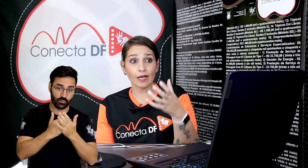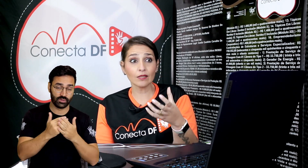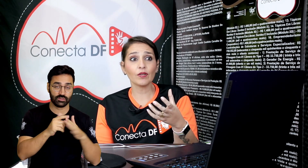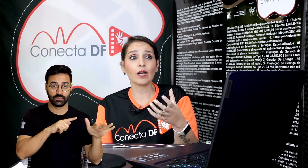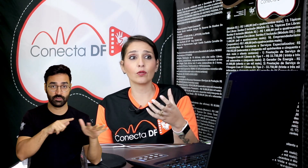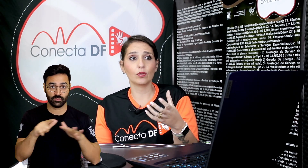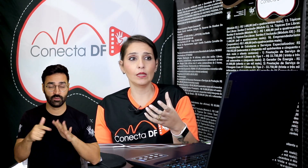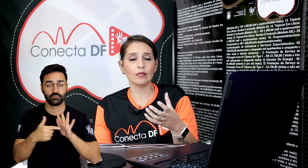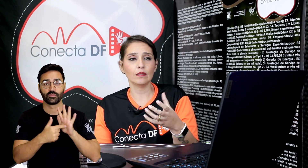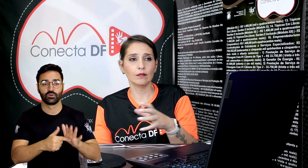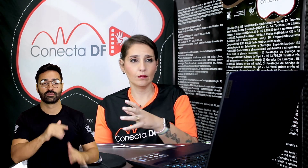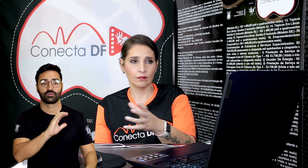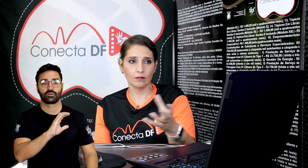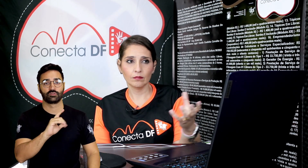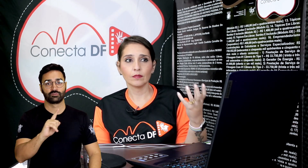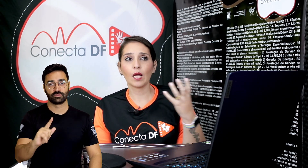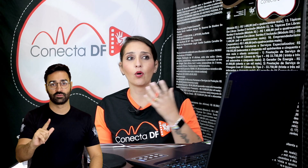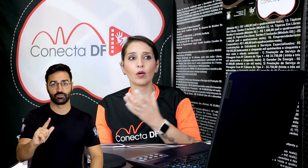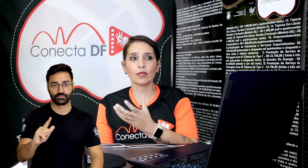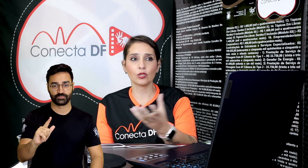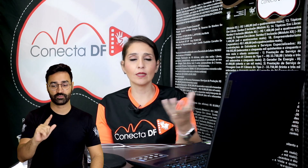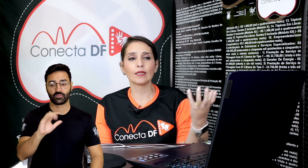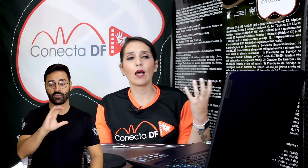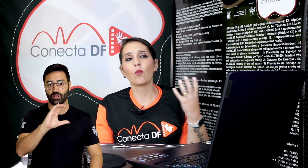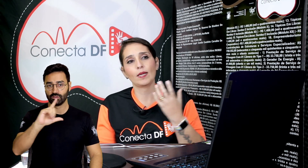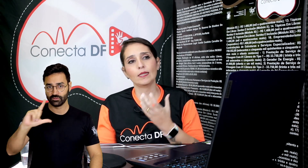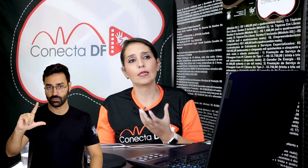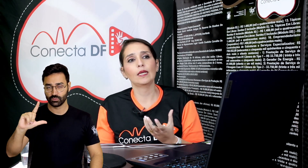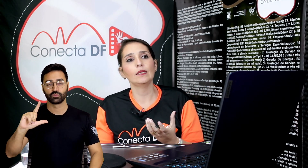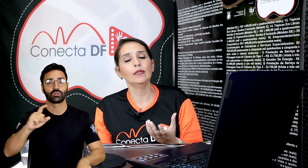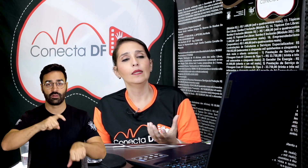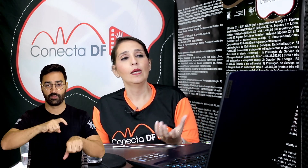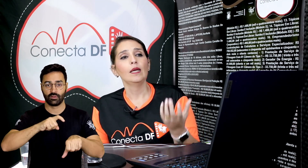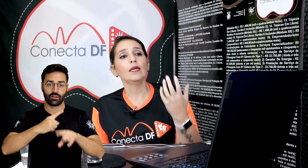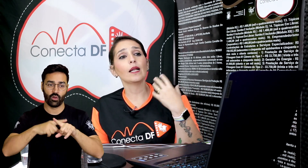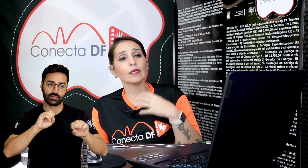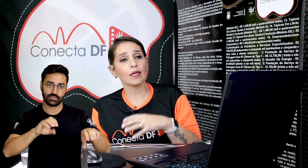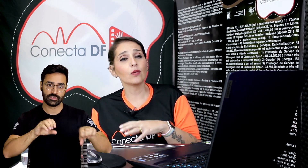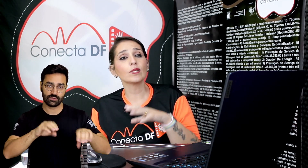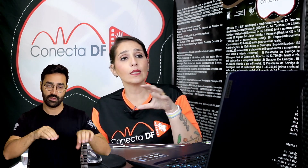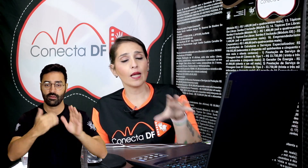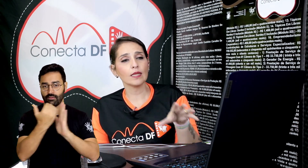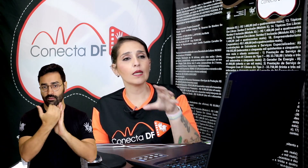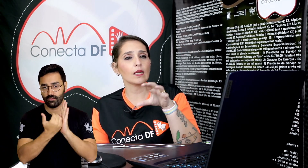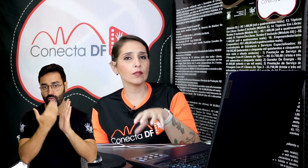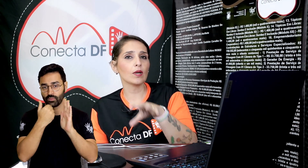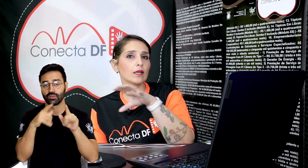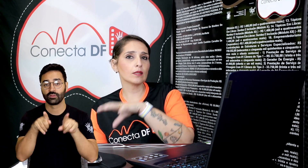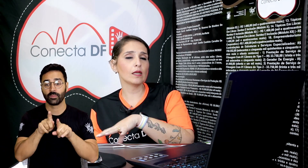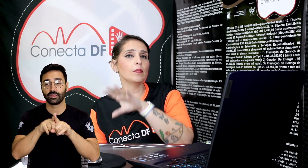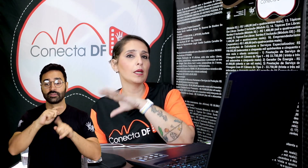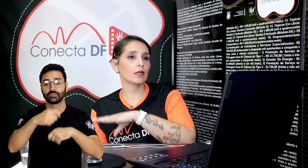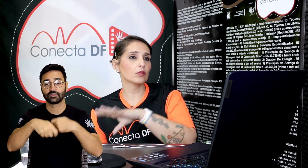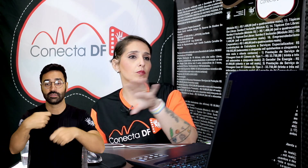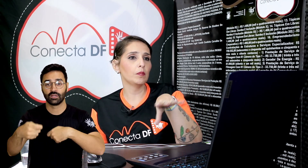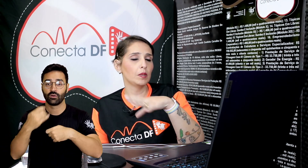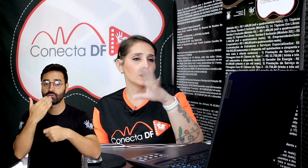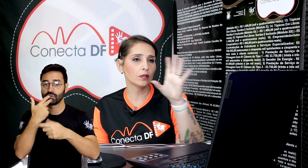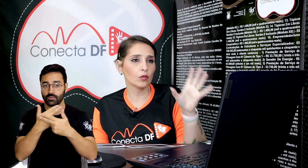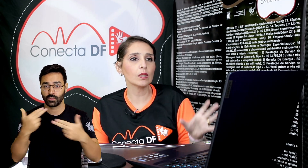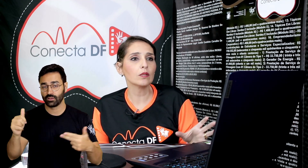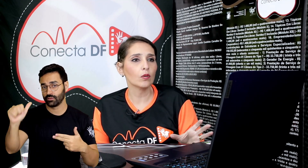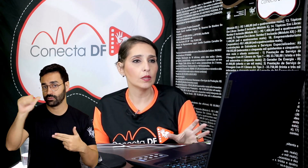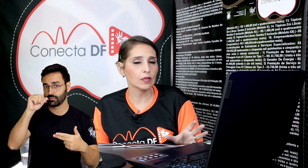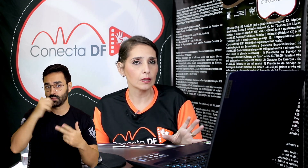os classificadores na hora de ensinar uma receita e ela tem os sinais relacionados a alimentos,